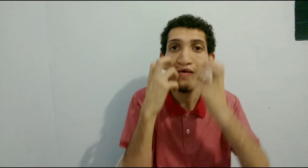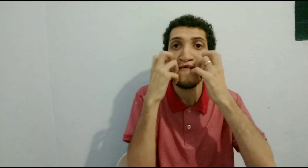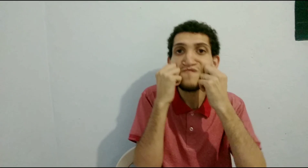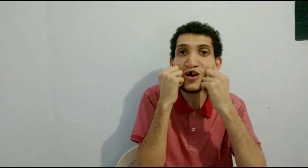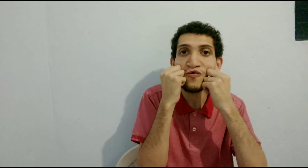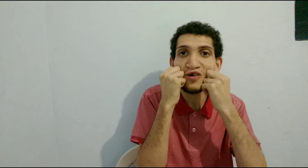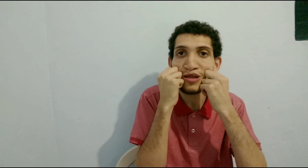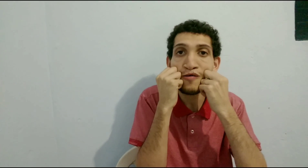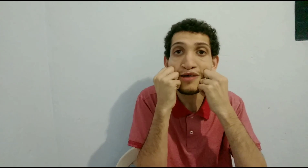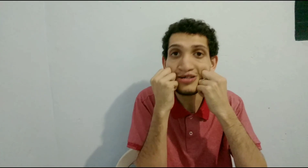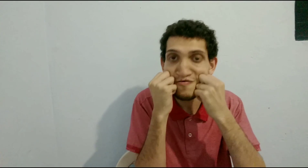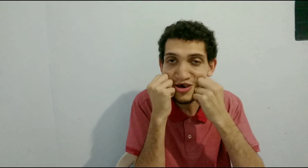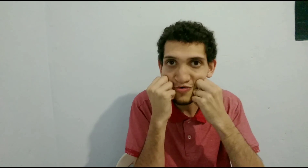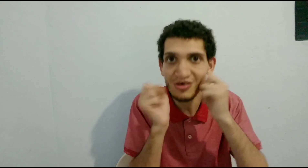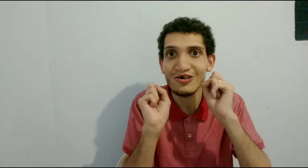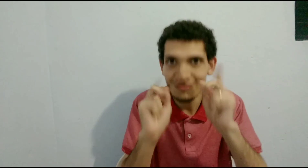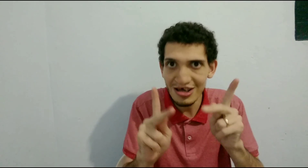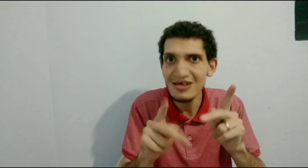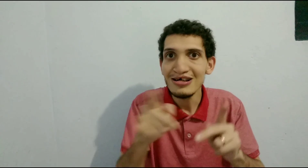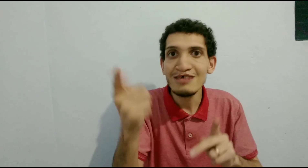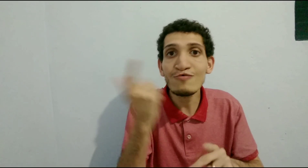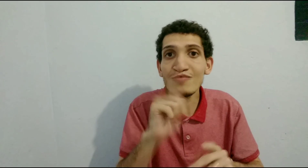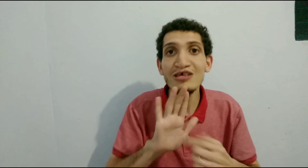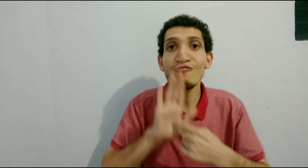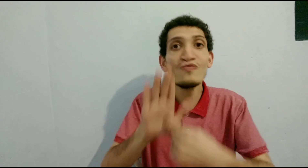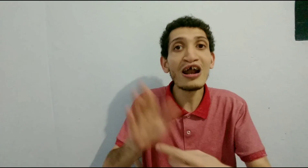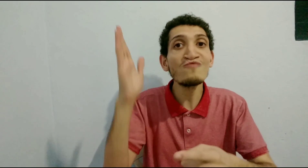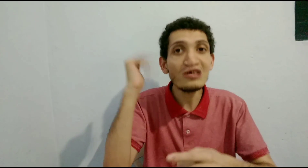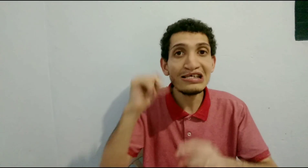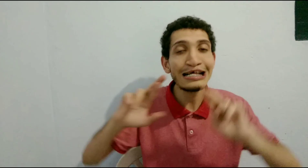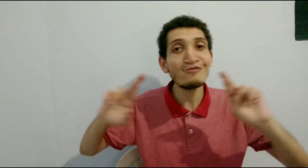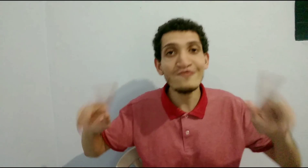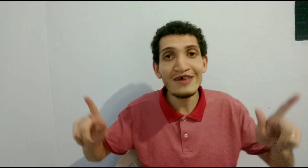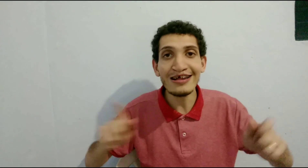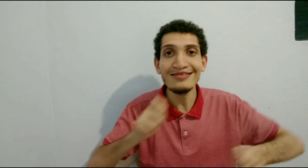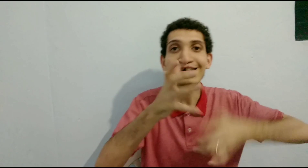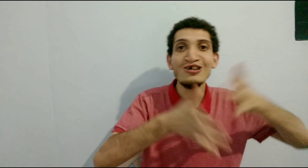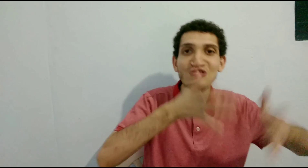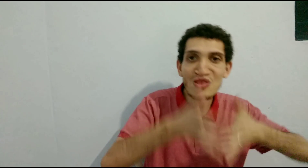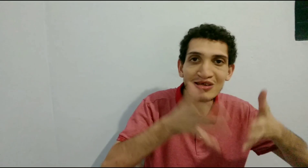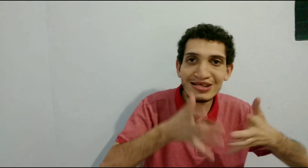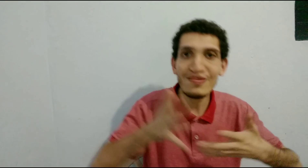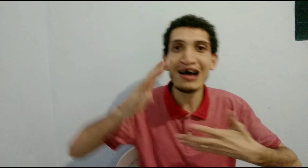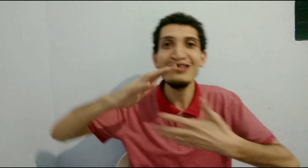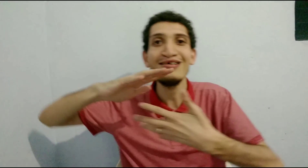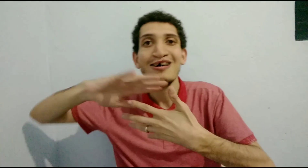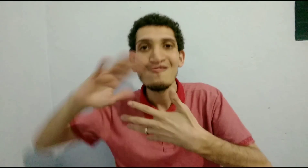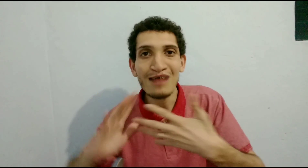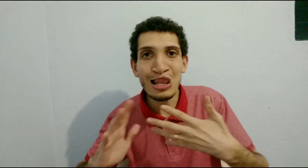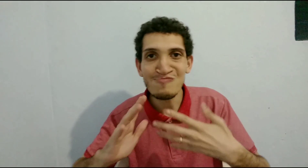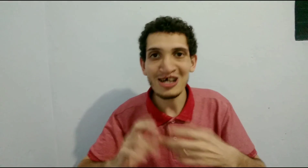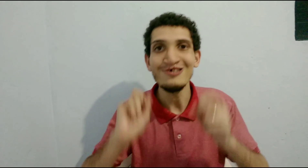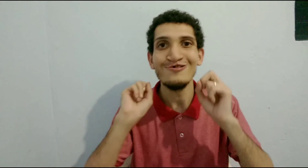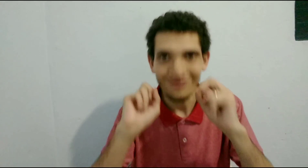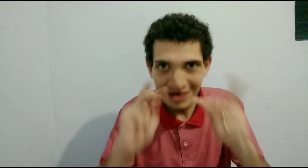vergonha, não vai passar vergonha, ok? Você vai conseguir mostrar que você sabe a diferença de língua de sinais para Libra, ok?